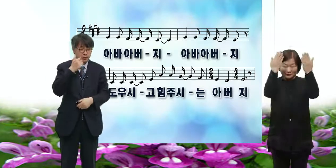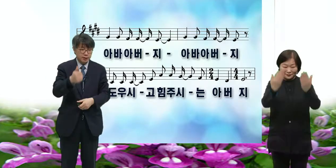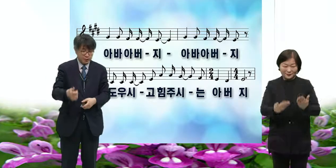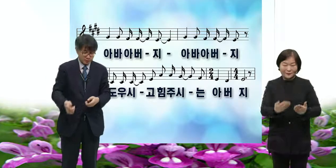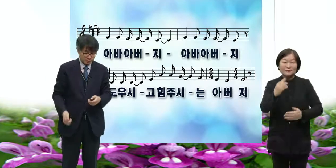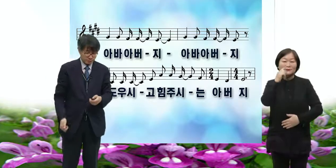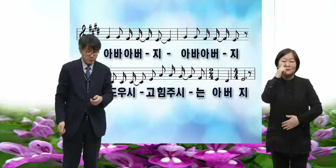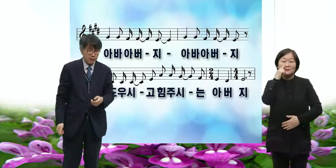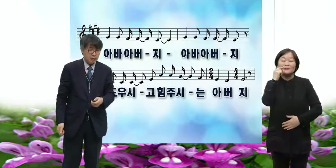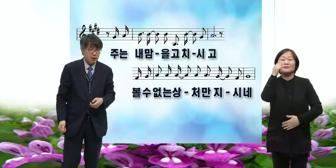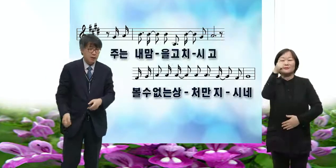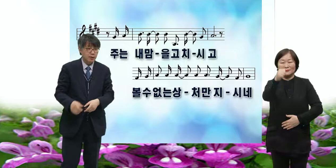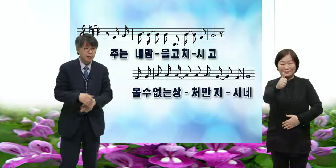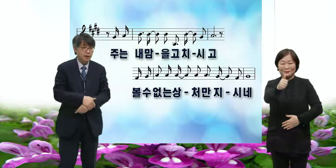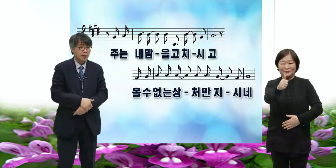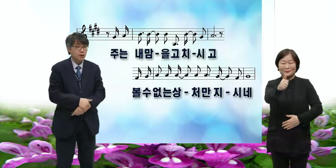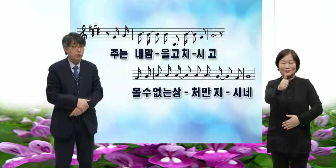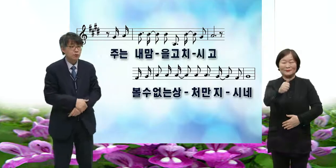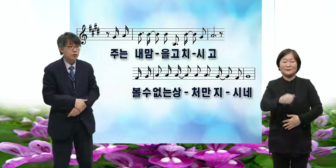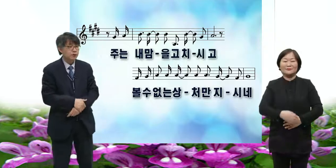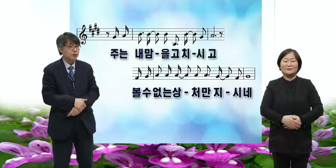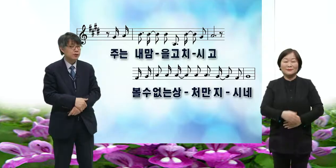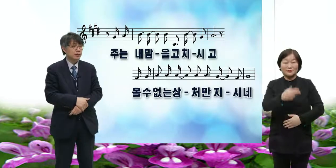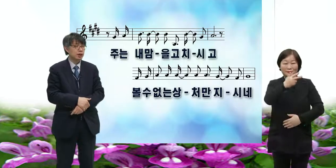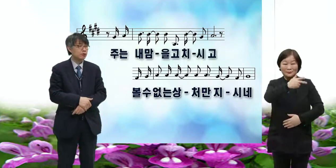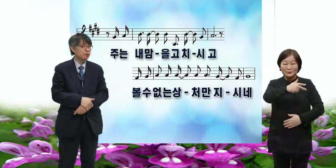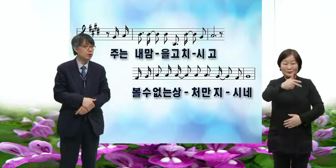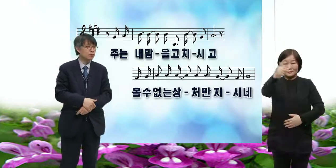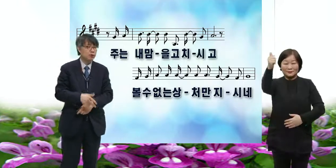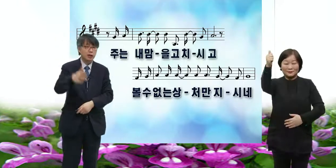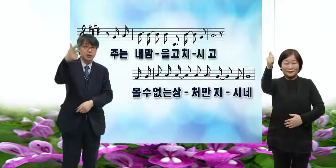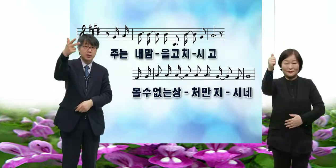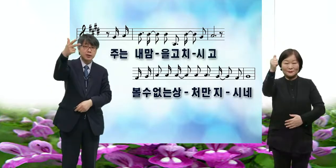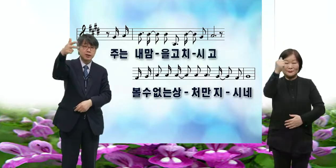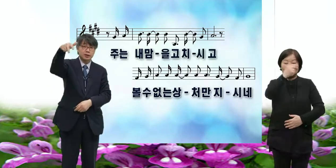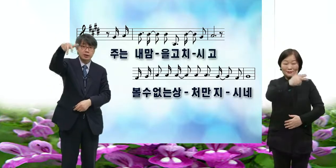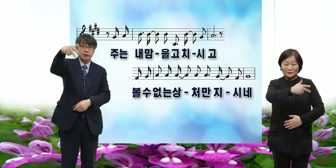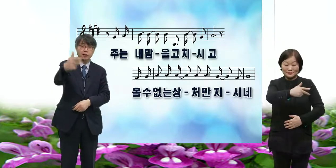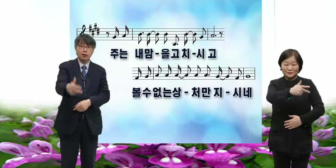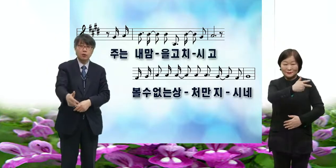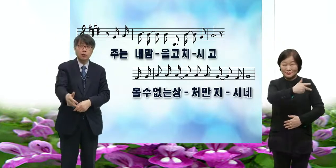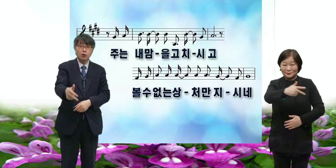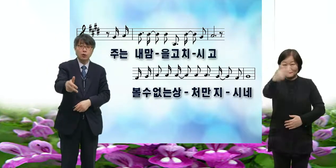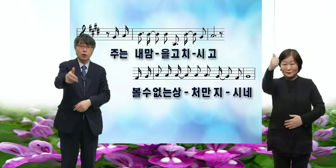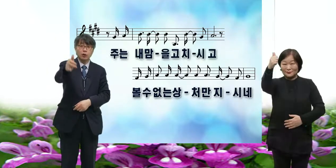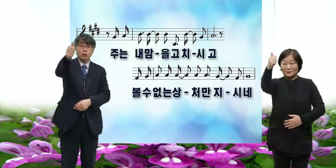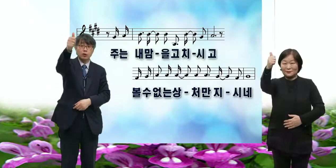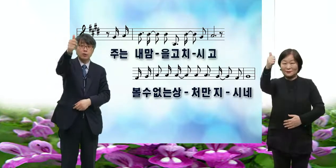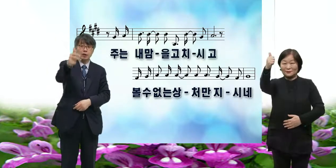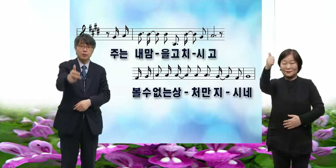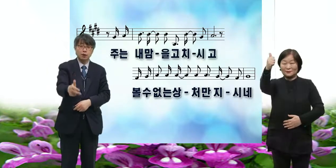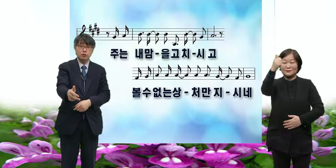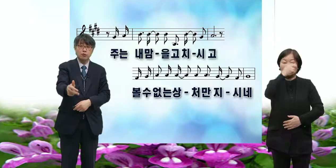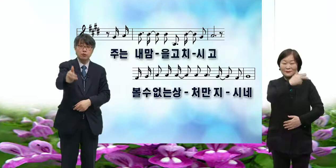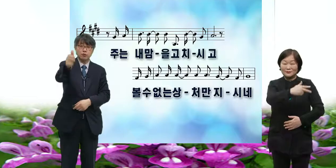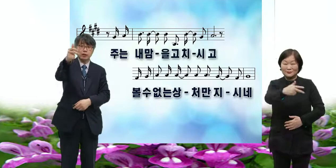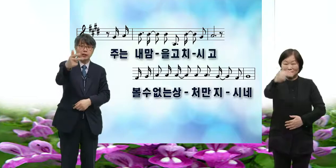아버지. 그 다음에 주는 배웠습니다. 치읓 해갖고 그대로 올리시면 되겠습니다.